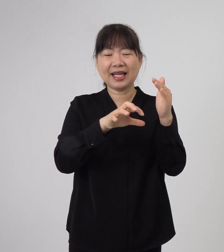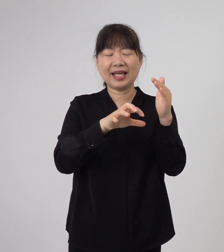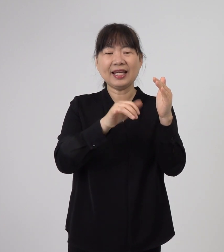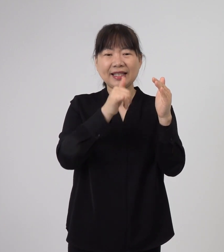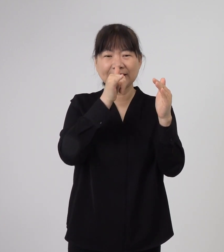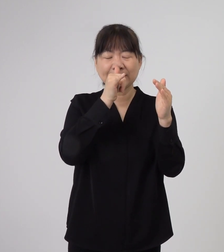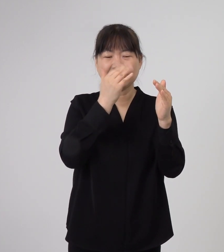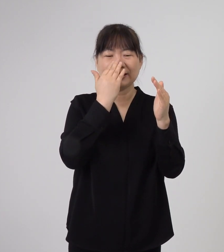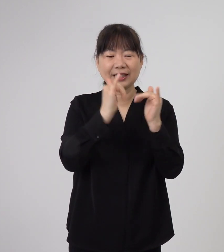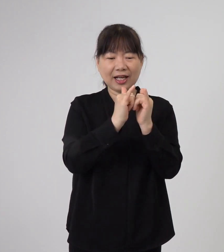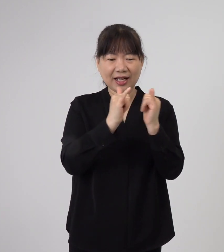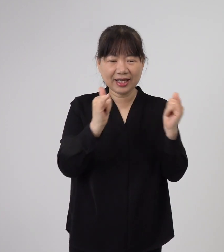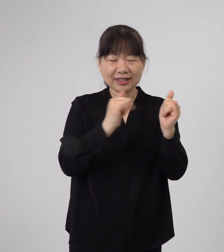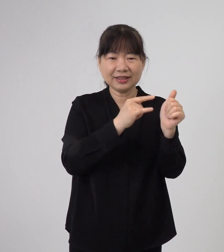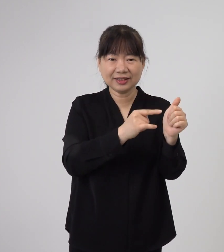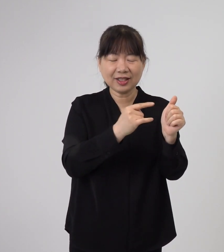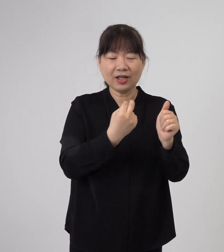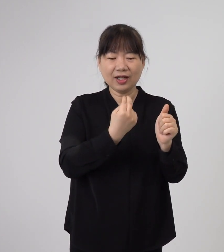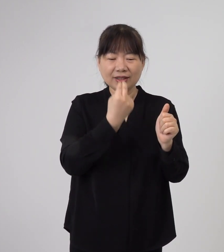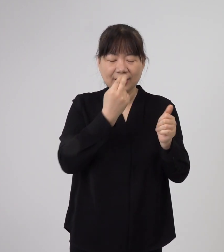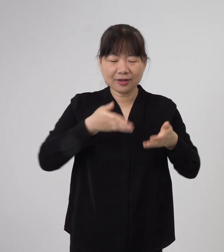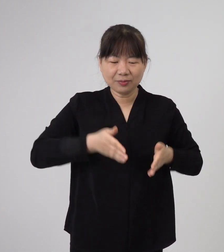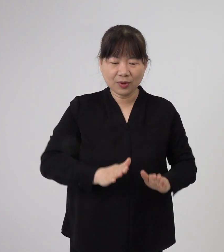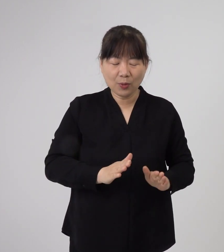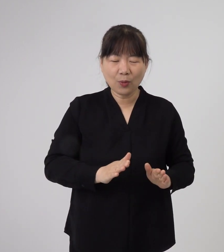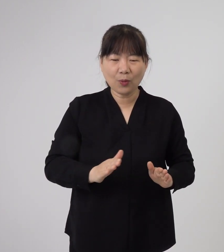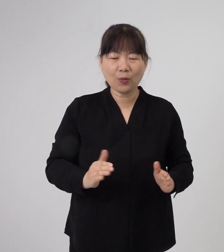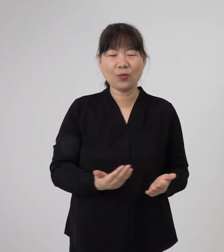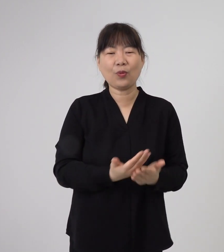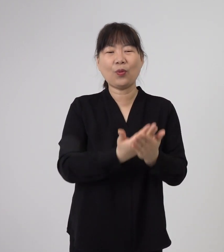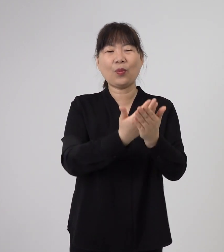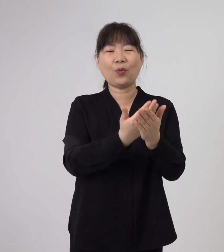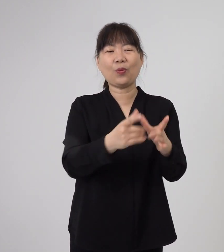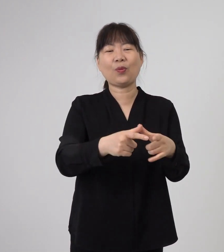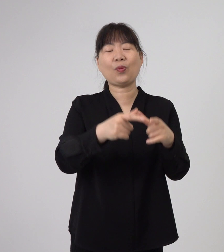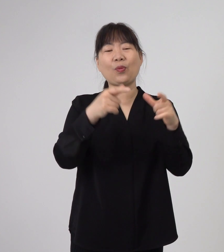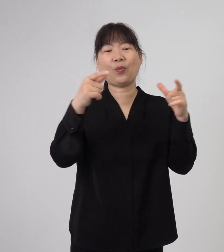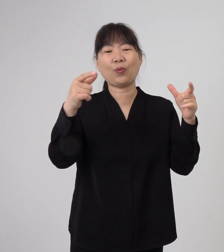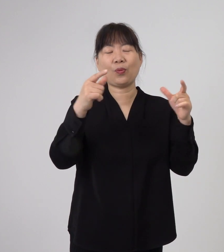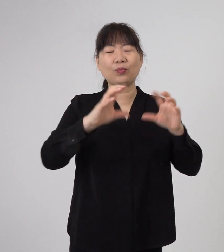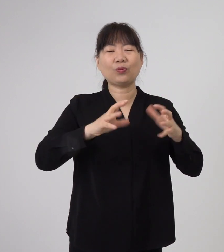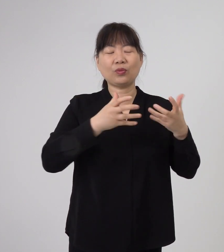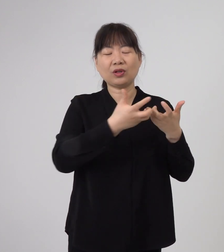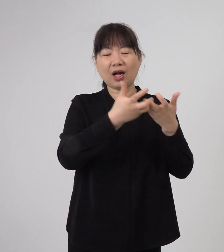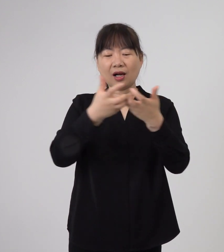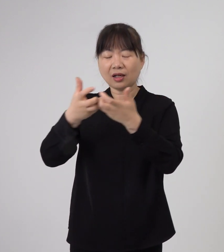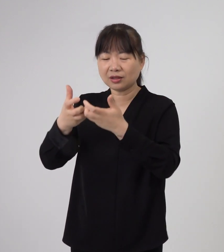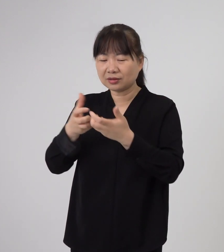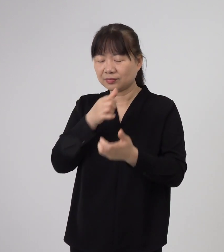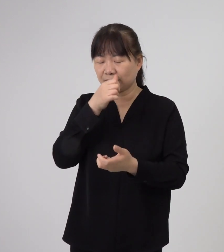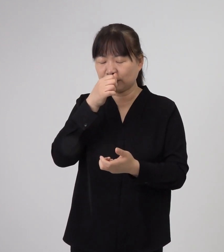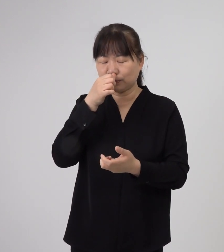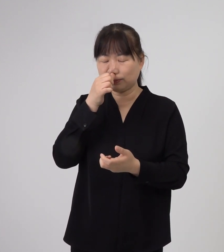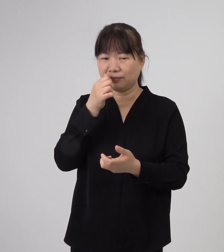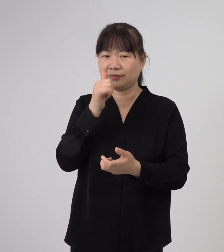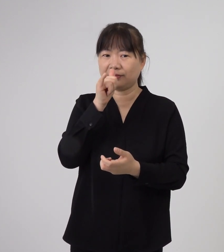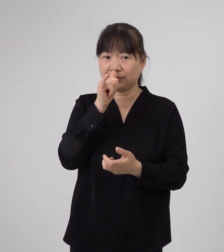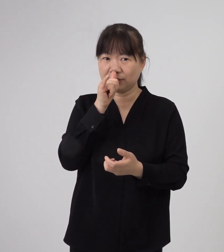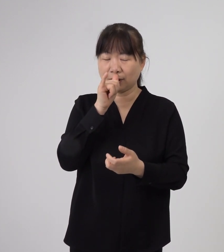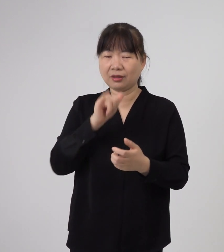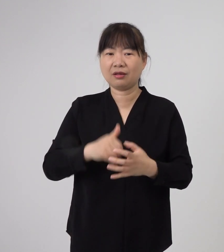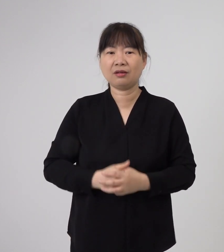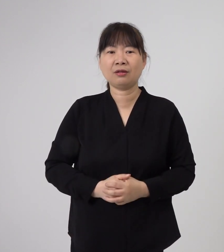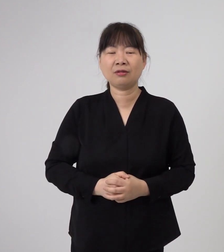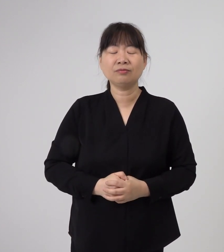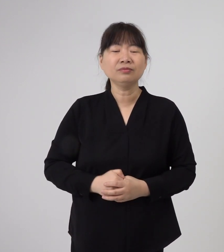생육하고 번성하고 온 땅에 가득하게 되어 있어요. 누구의 경영이에요?